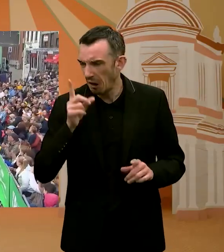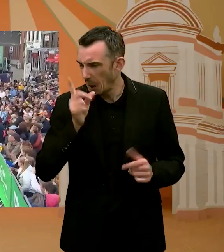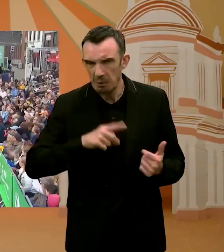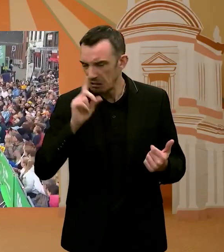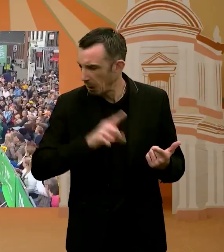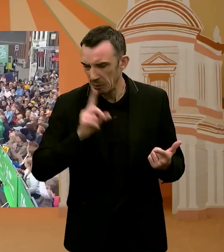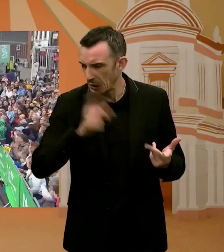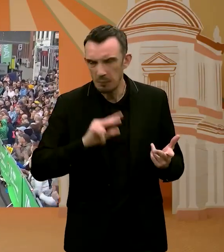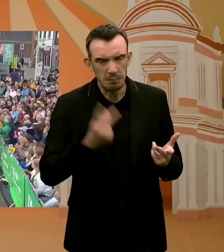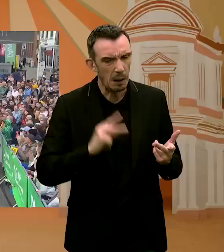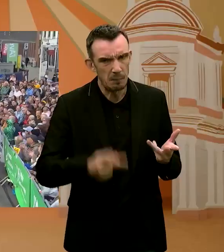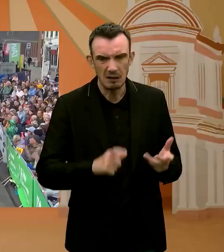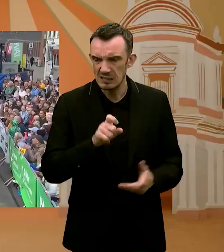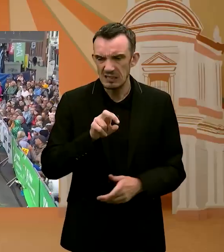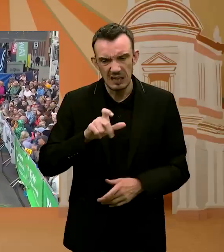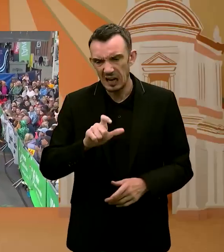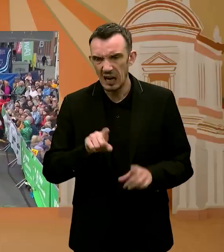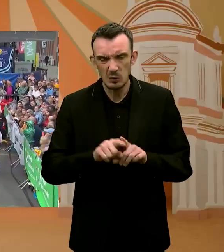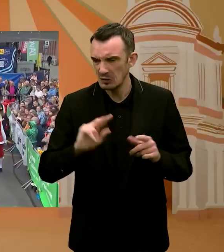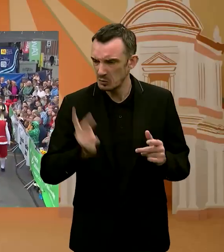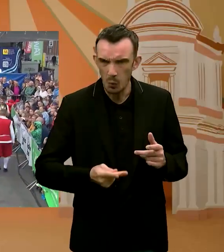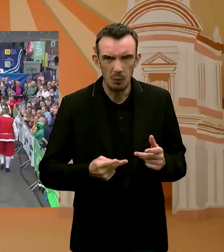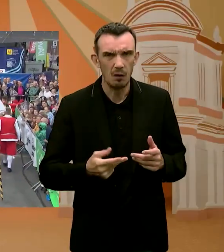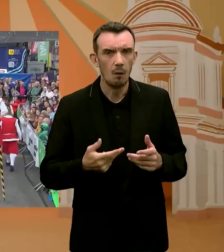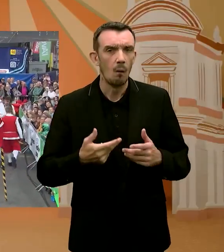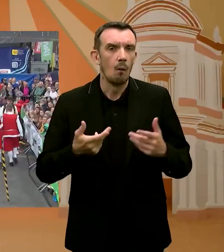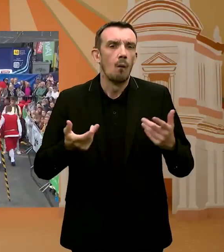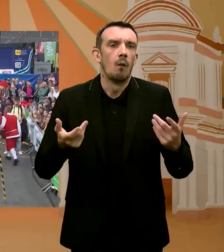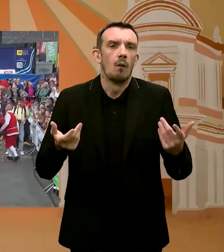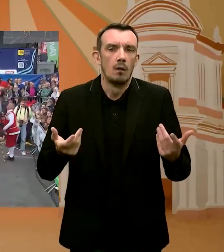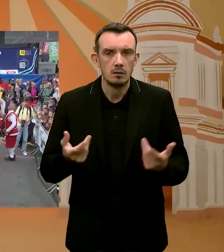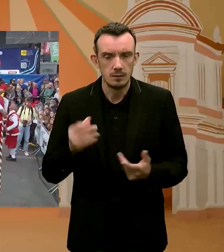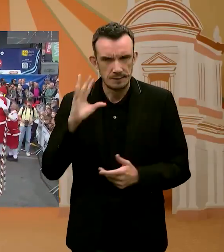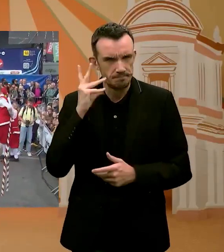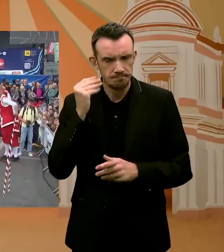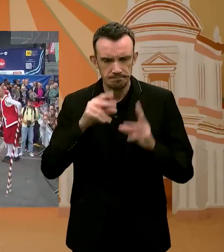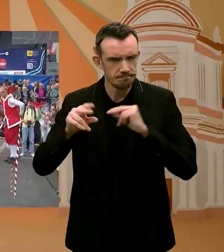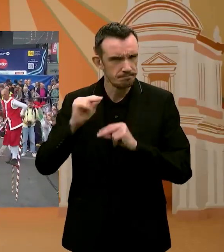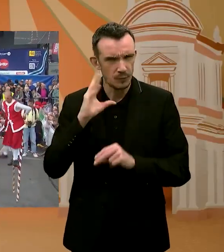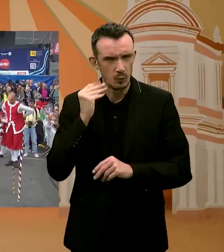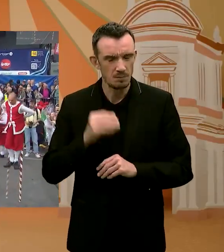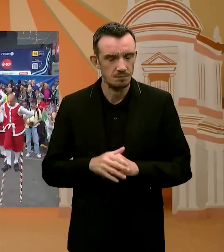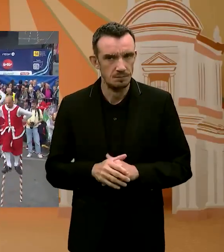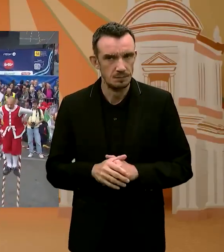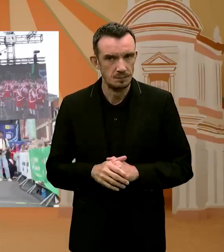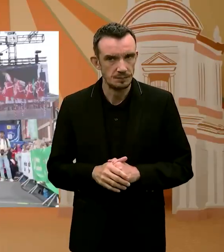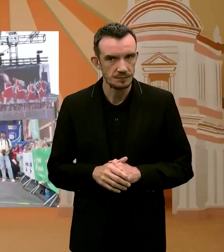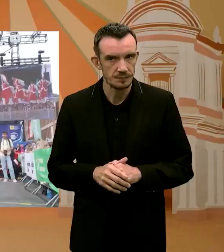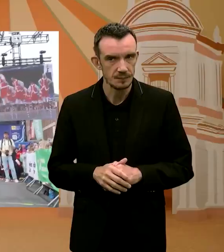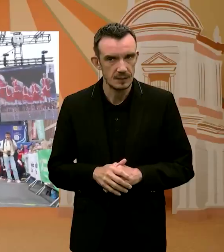sorti. On était vite ils étaient en surnom de foot. Et c'est effectivement de plus en plus le cas. Tu confirmes que c'est un combat qui a